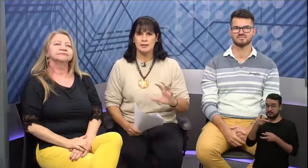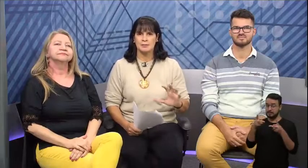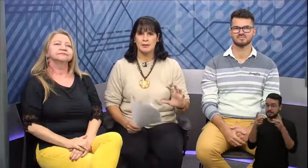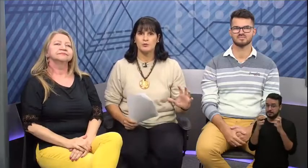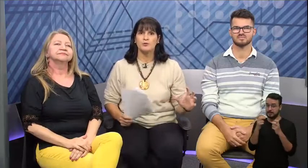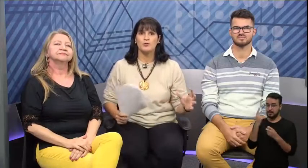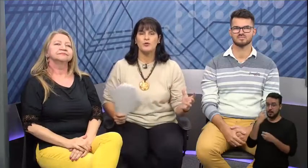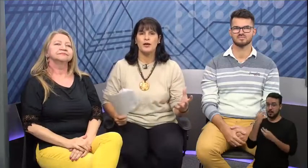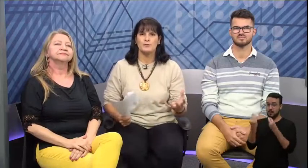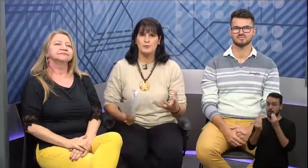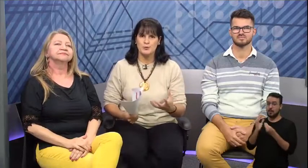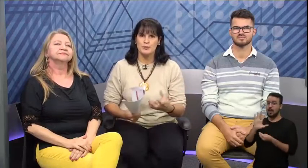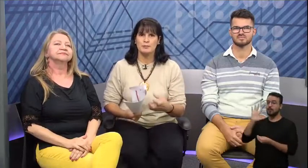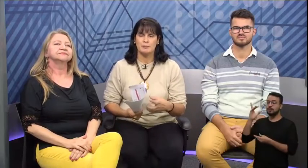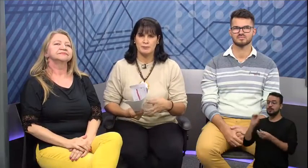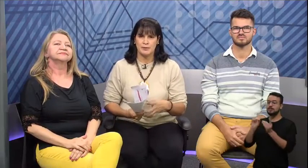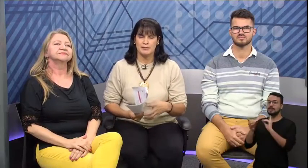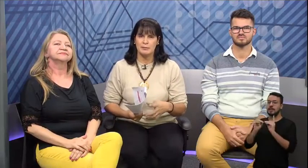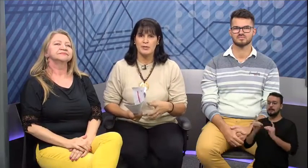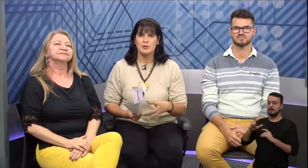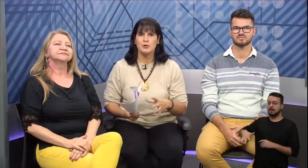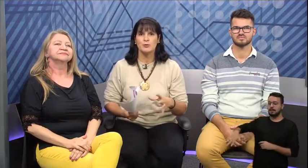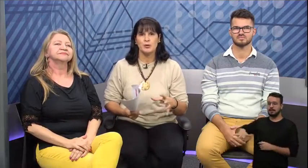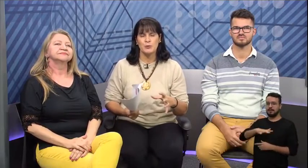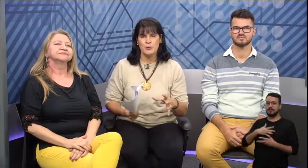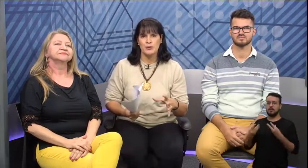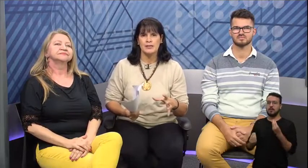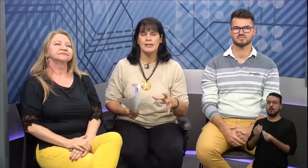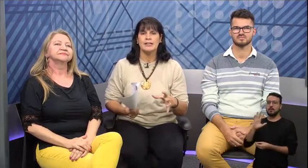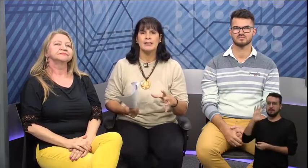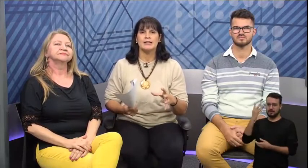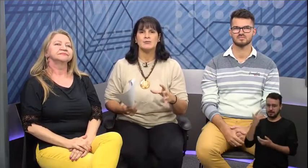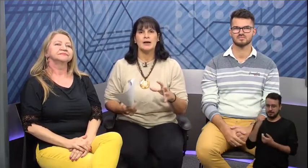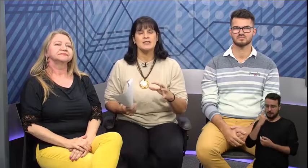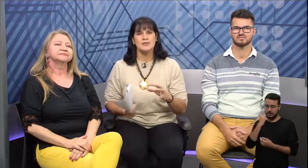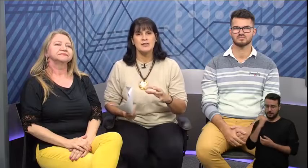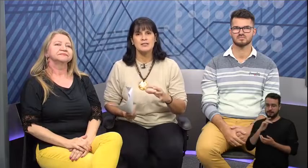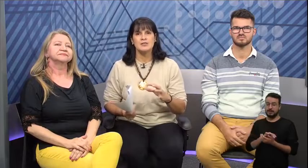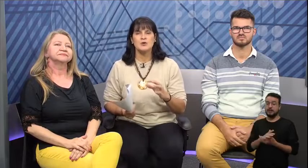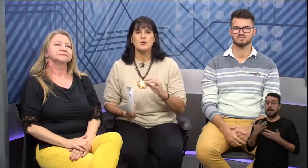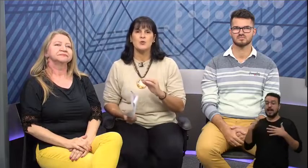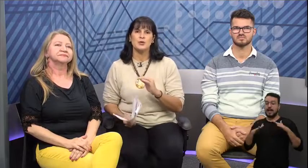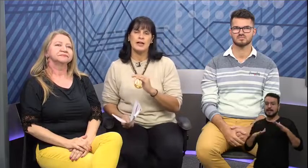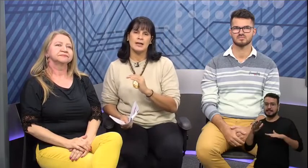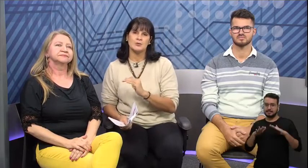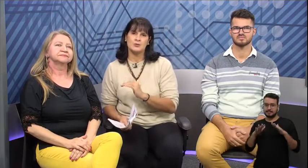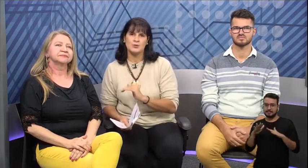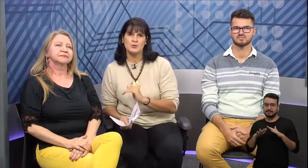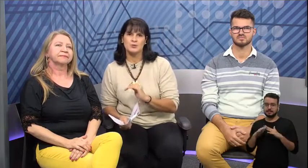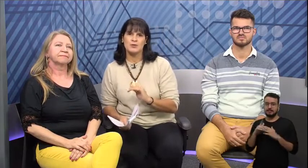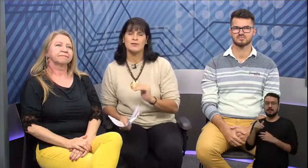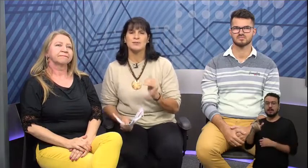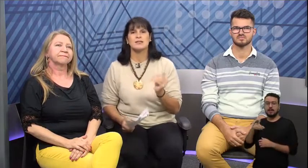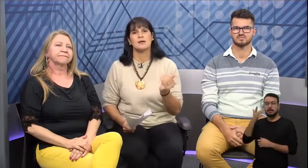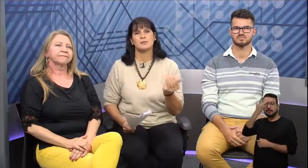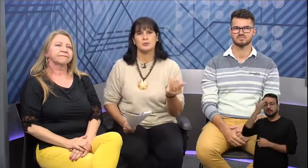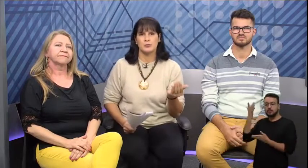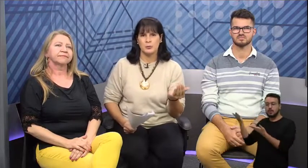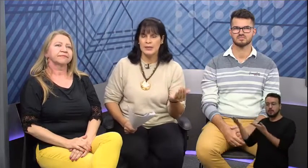para que tudo funcione perfeitamente, como que ocorre. Né? Então, às vezes, o olhar dos nossos convidados está para o Renan,